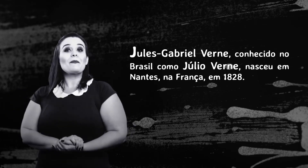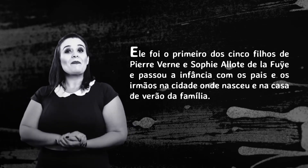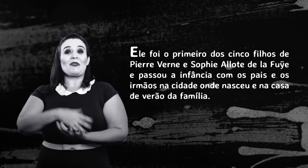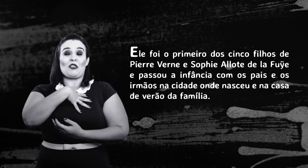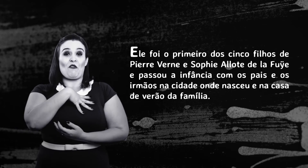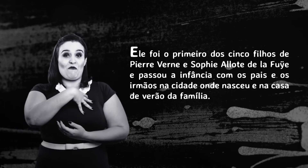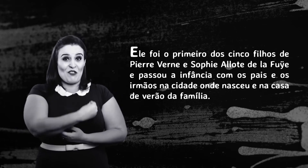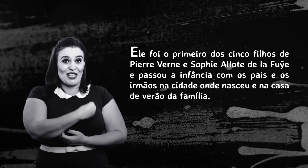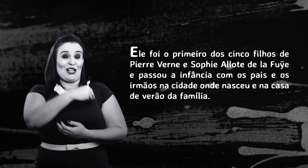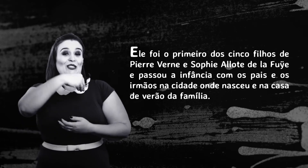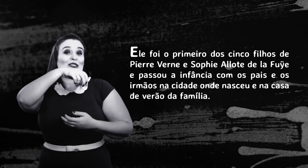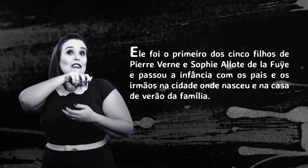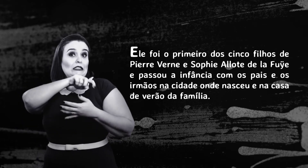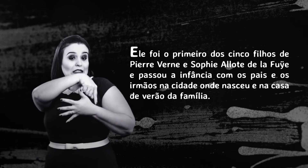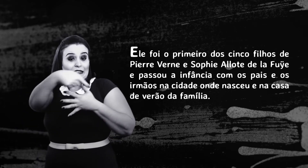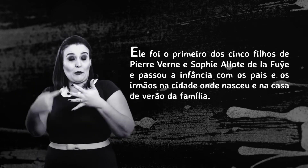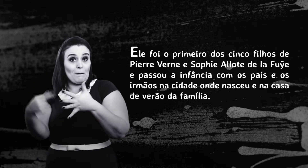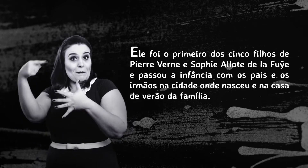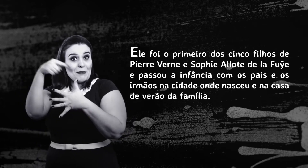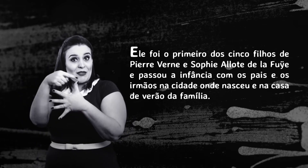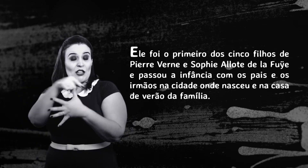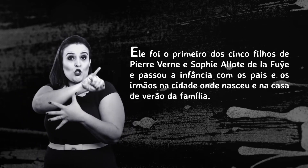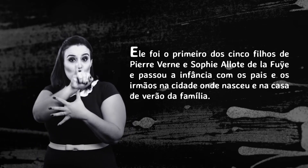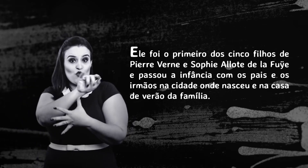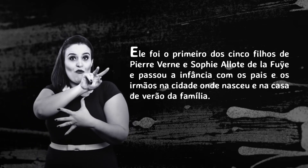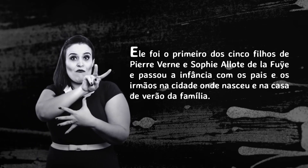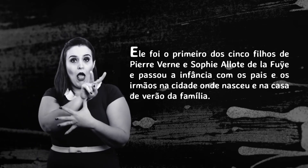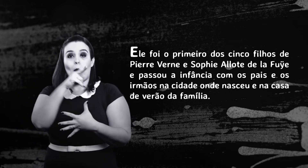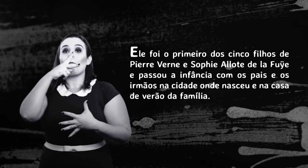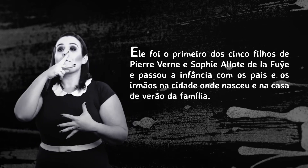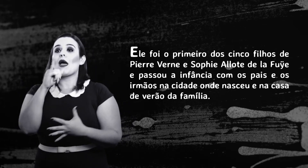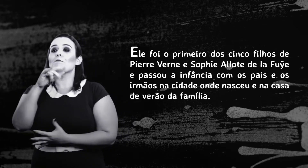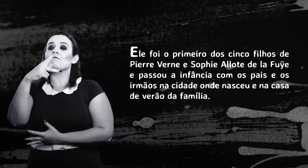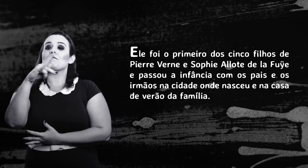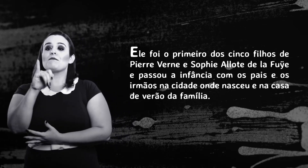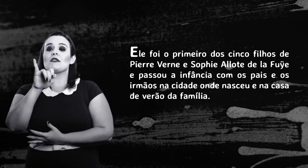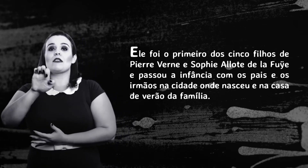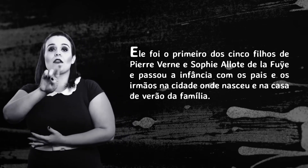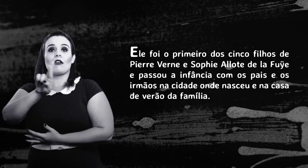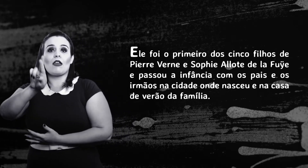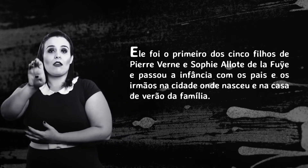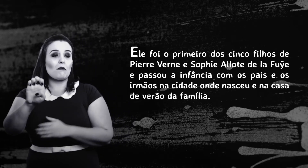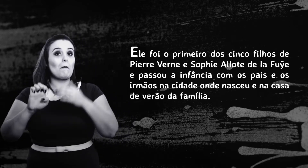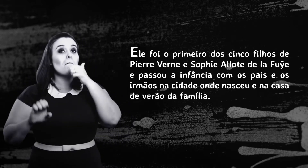Ele foi o primeiro dos 5 filhos de Pierre Verne e Sophie Lotte de La Fouille.